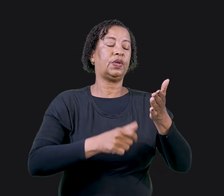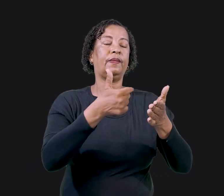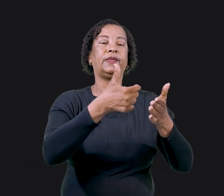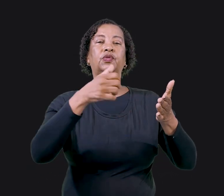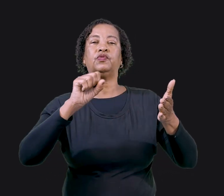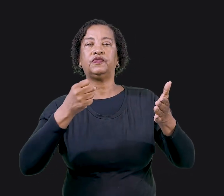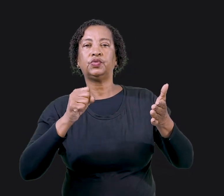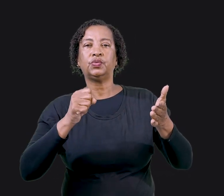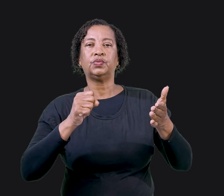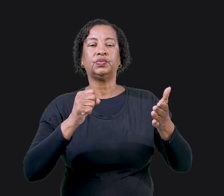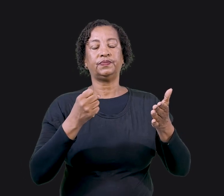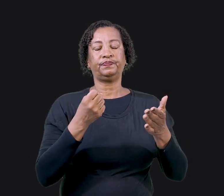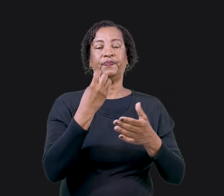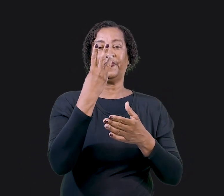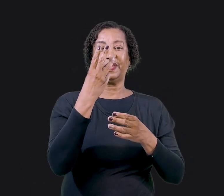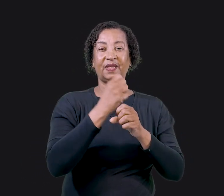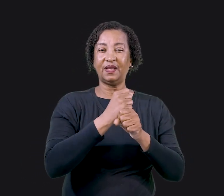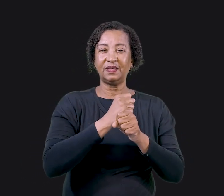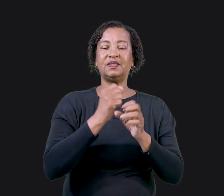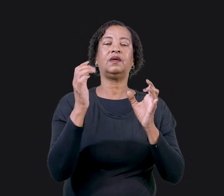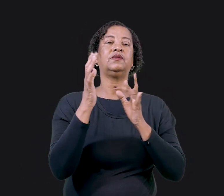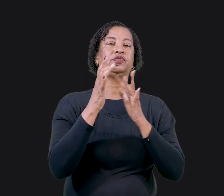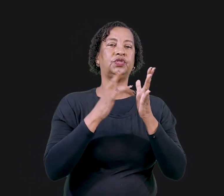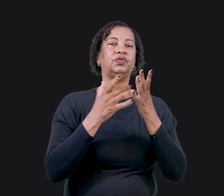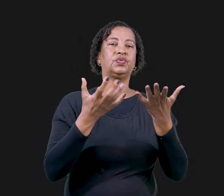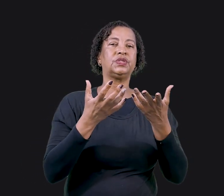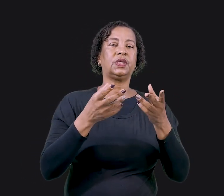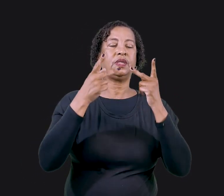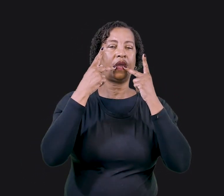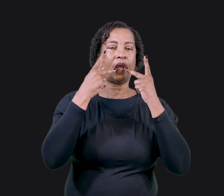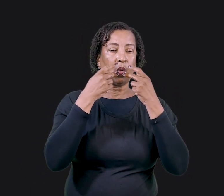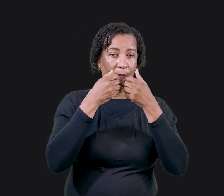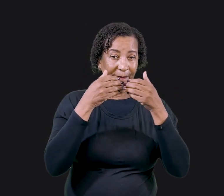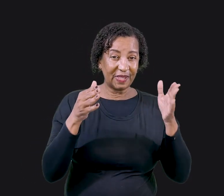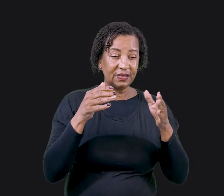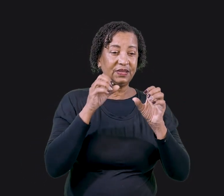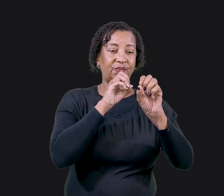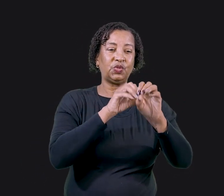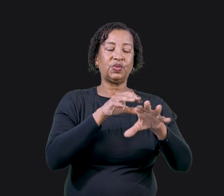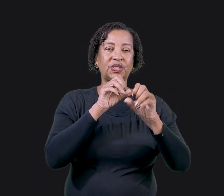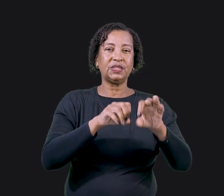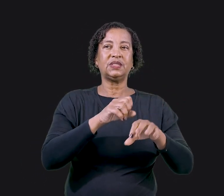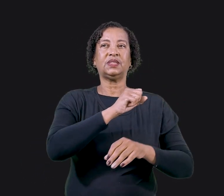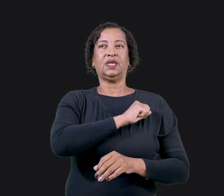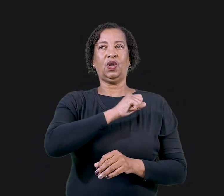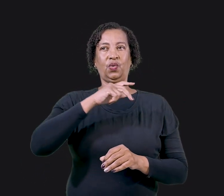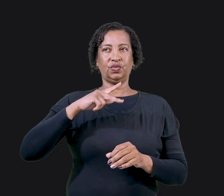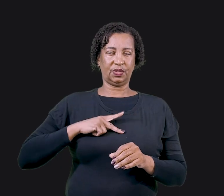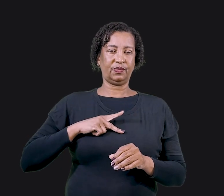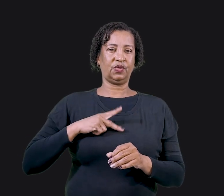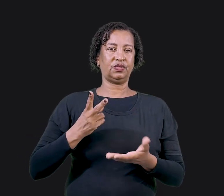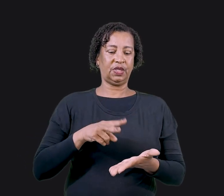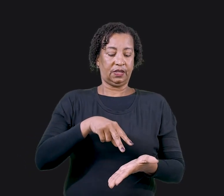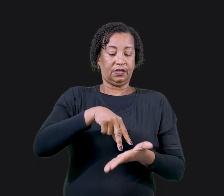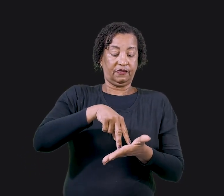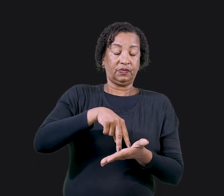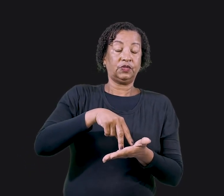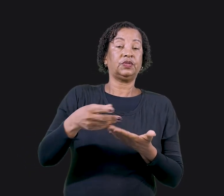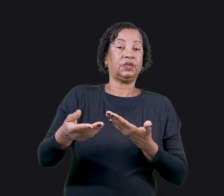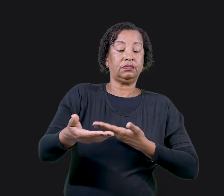capítulo 28. Durante 3 anos, Jesus tentou passar esse princípio para os apóstolos. Eles estavam estrategicamente